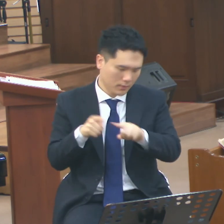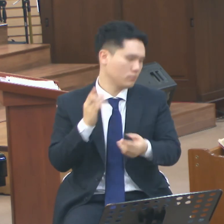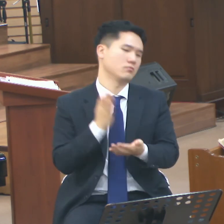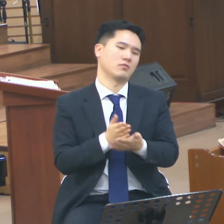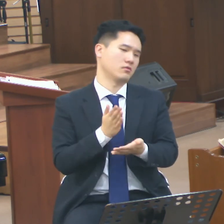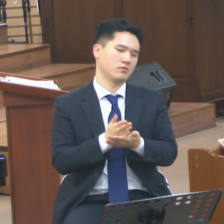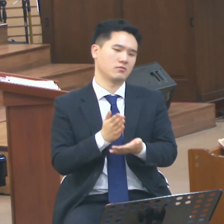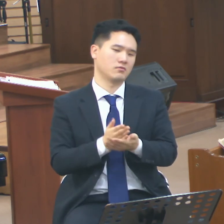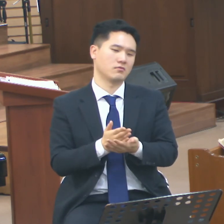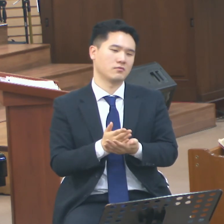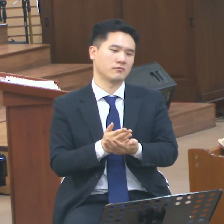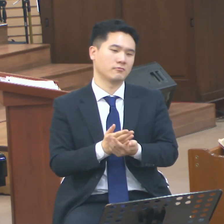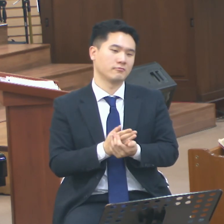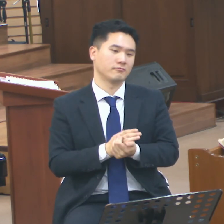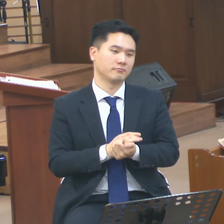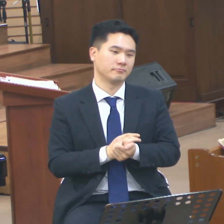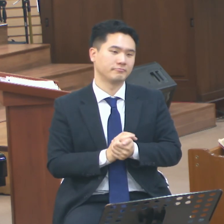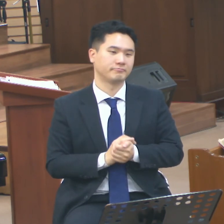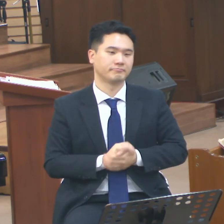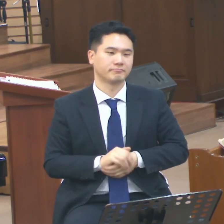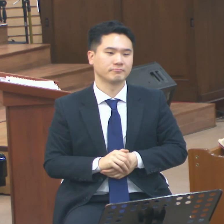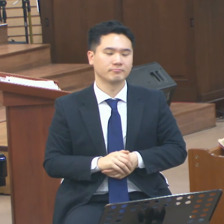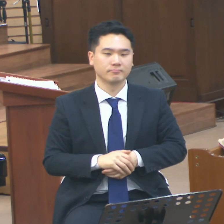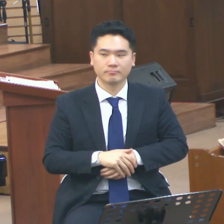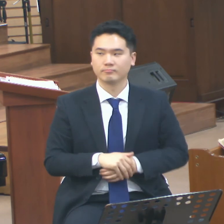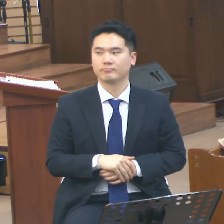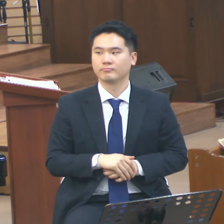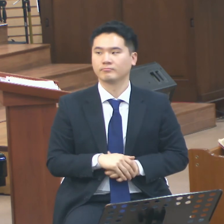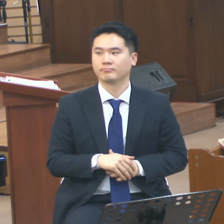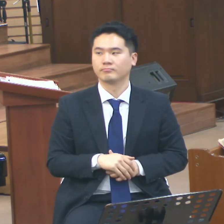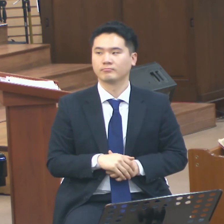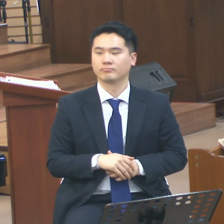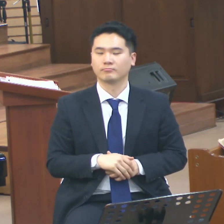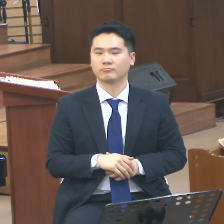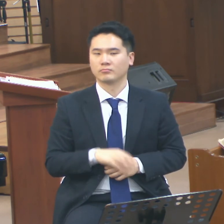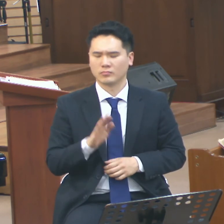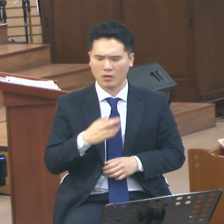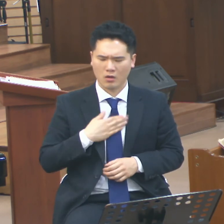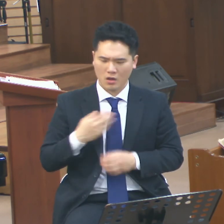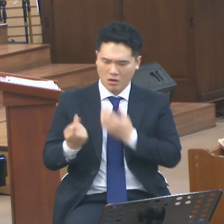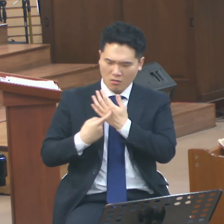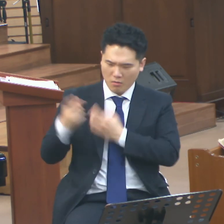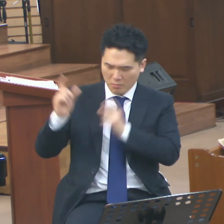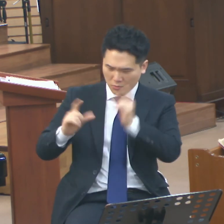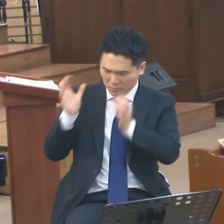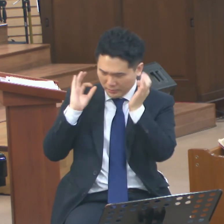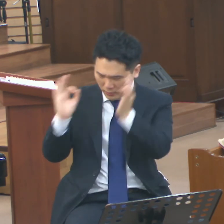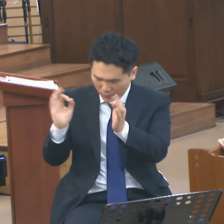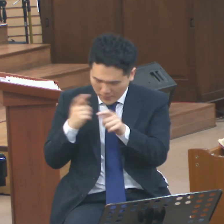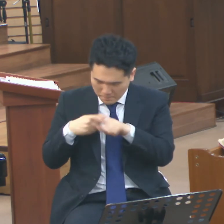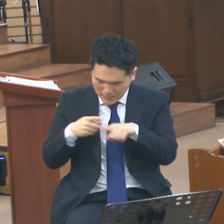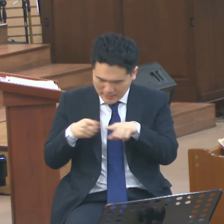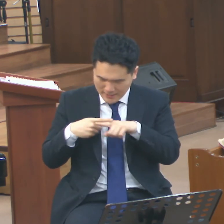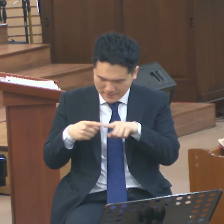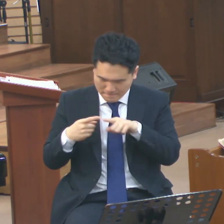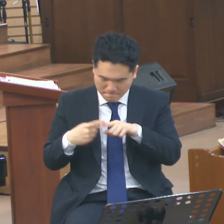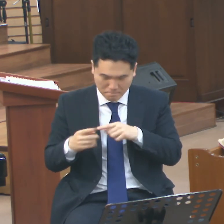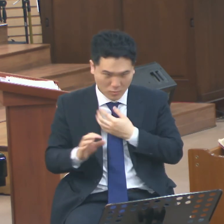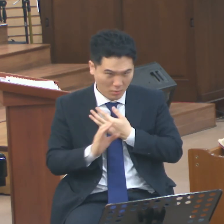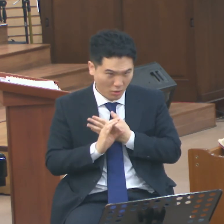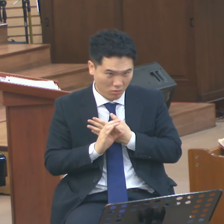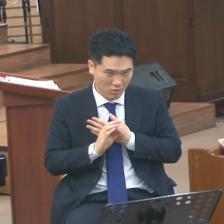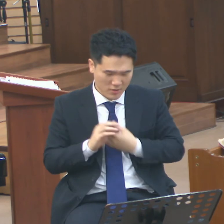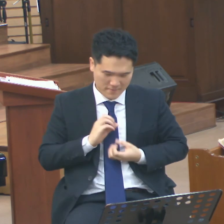그것이 뭔가를 잘 찾아서 해결을 봐야 돼요. 그렇지 않으면 우리는 늘 쓴소리하고 고통하는